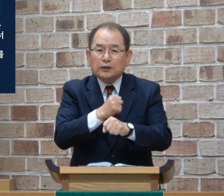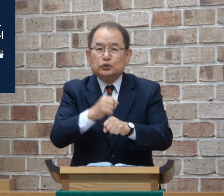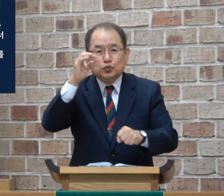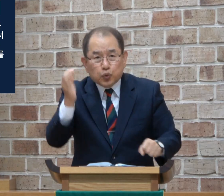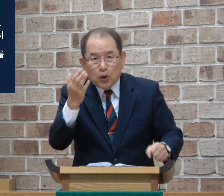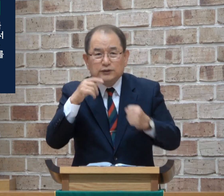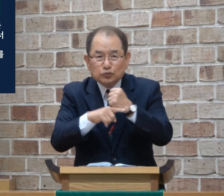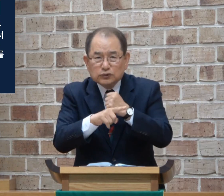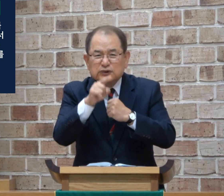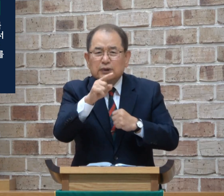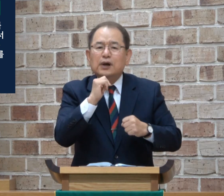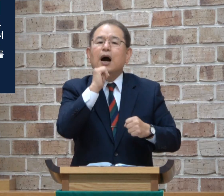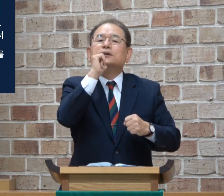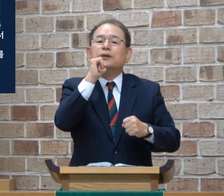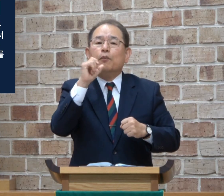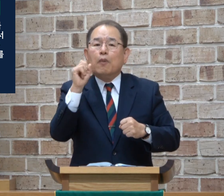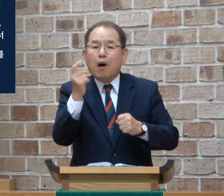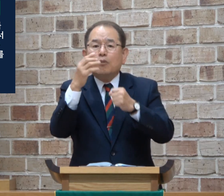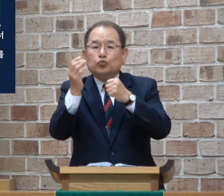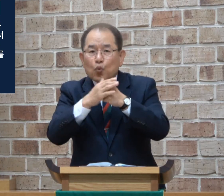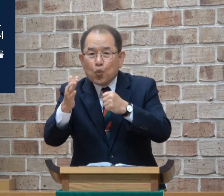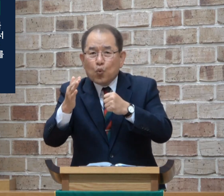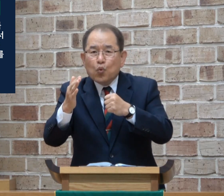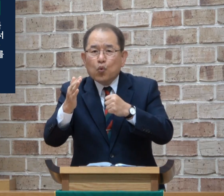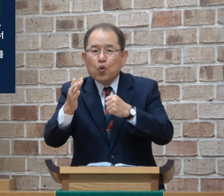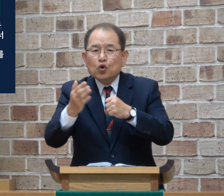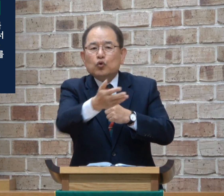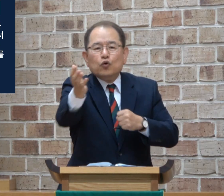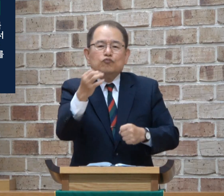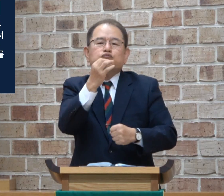말미암아 너희를 부요하려 하심이라. 아멘.